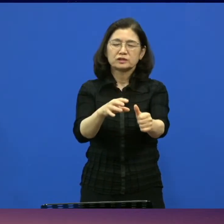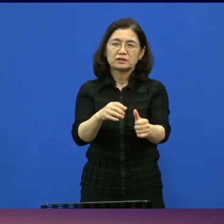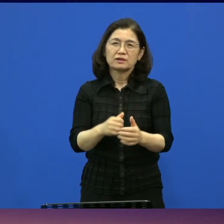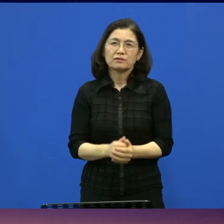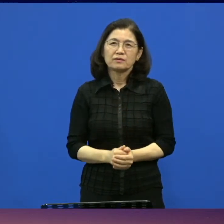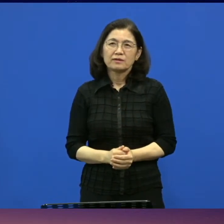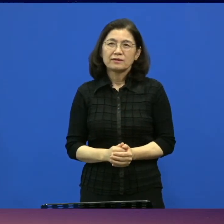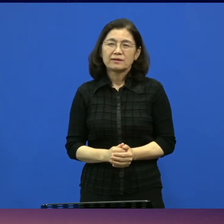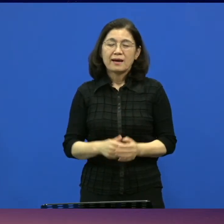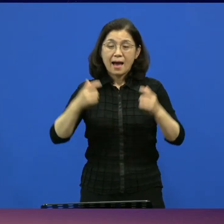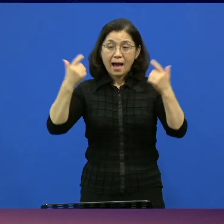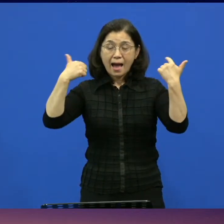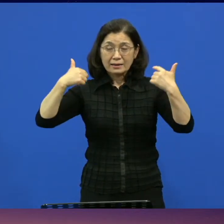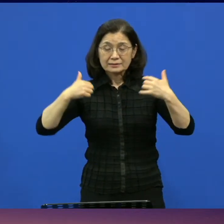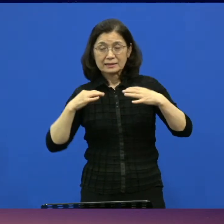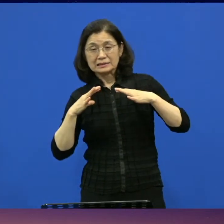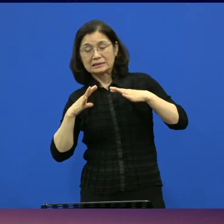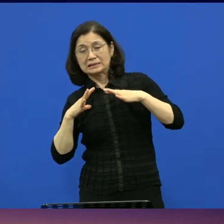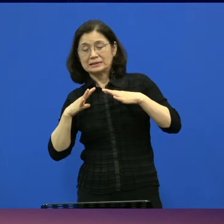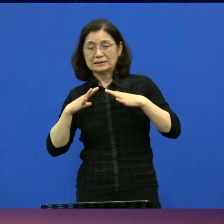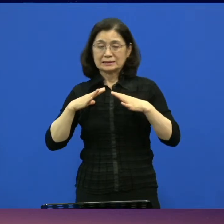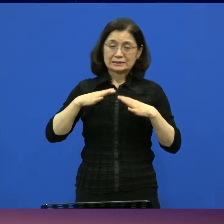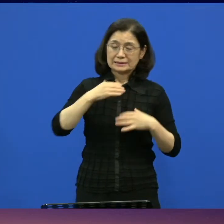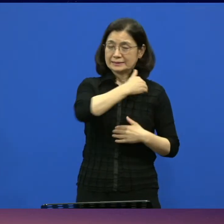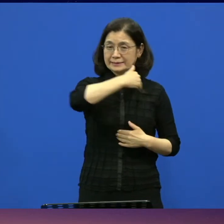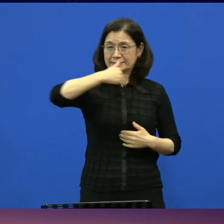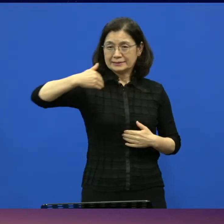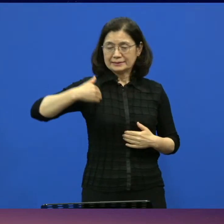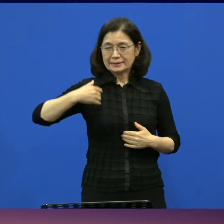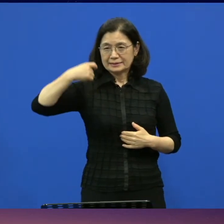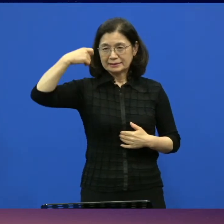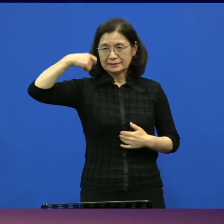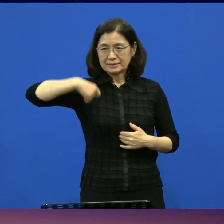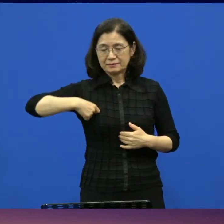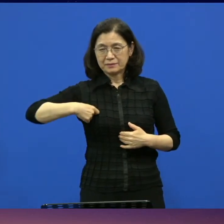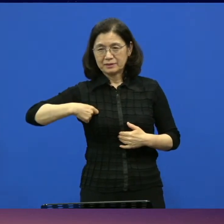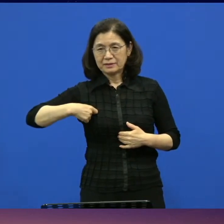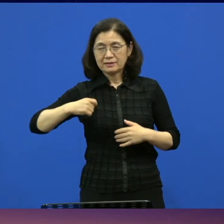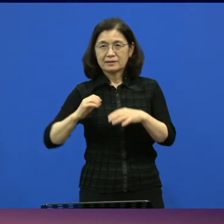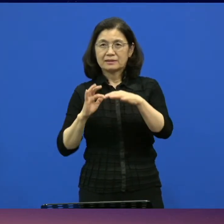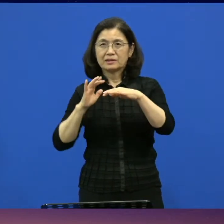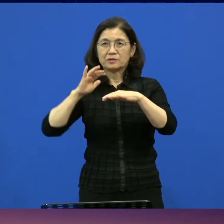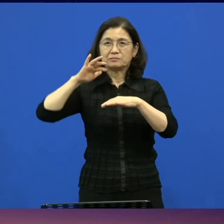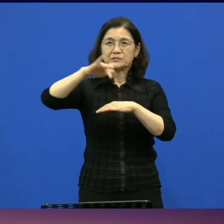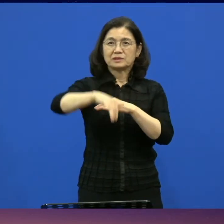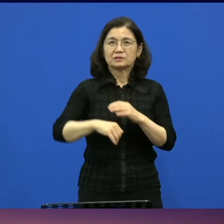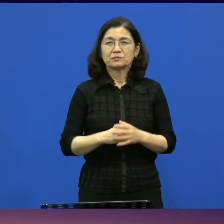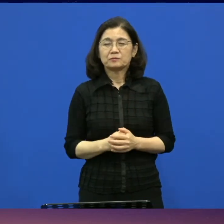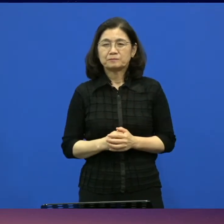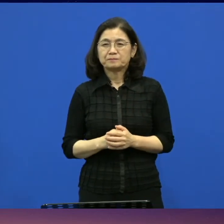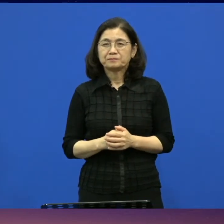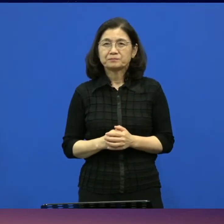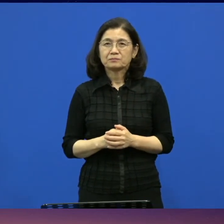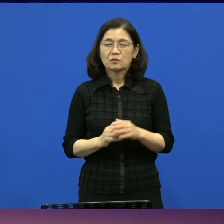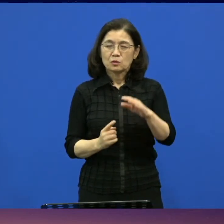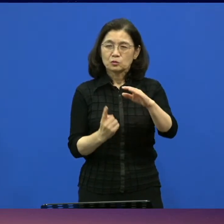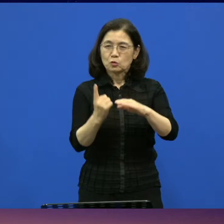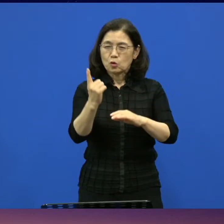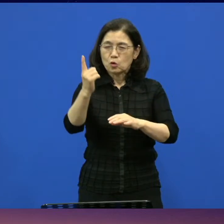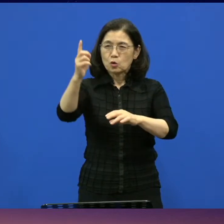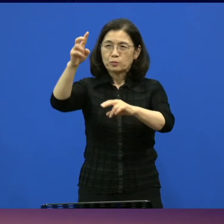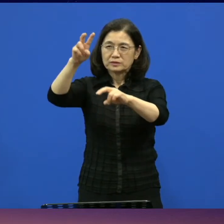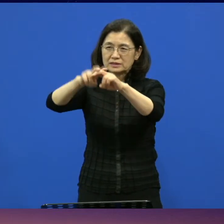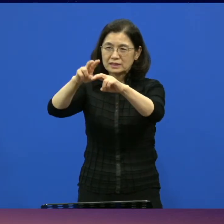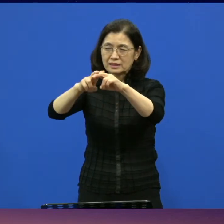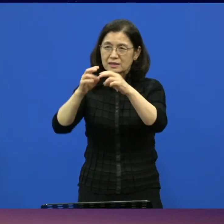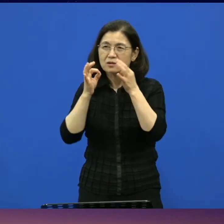항상 자신만만하고 기고만장하고 자신감에 넘치고 눈에 광기가 흐르고 기를 쓰고 정상에 오르려고 그러고